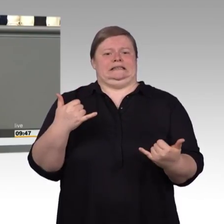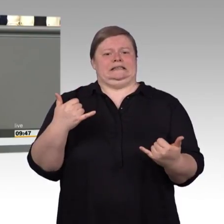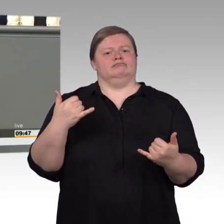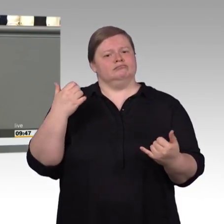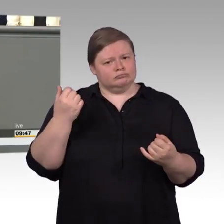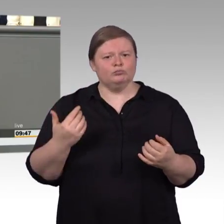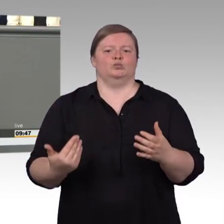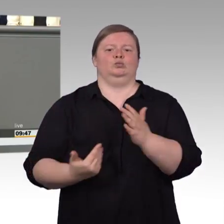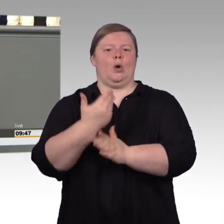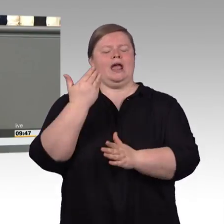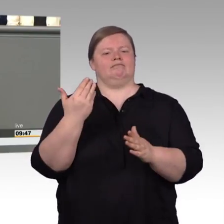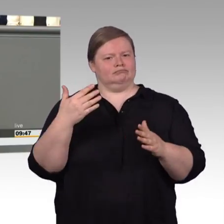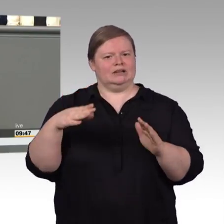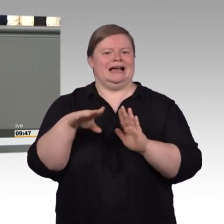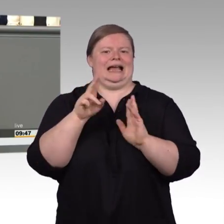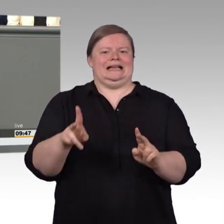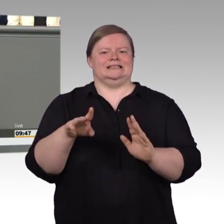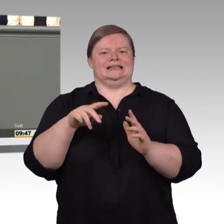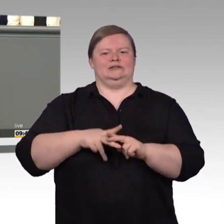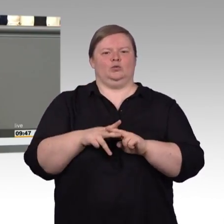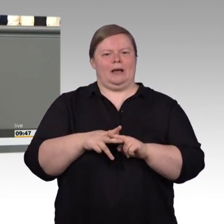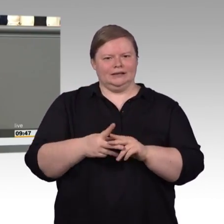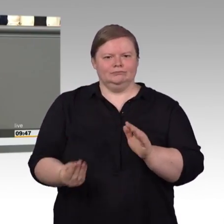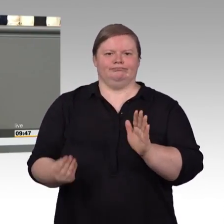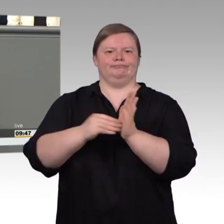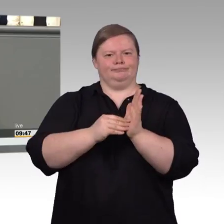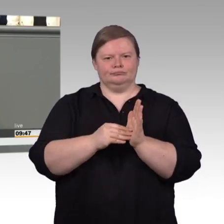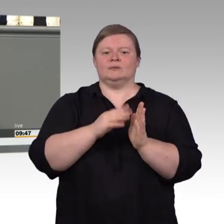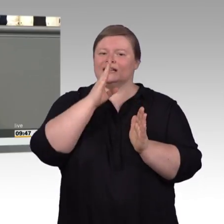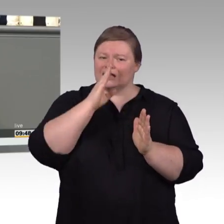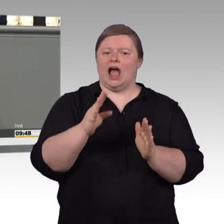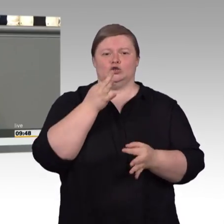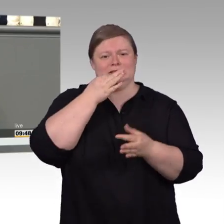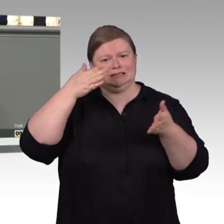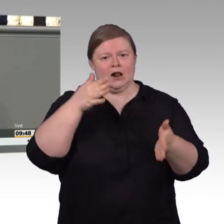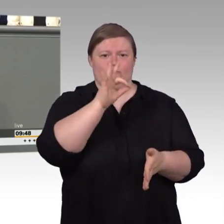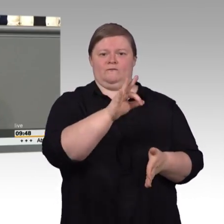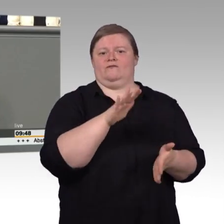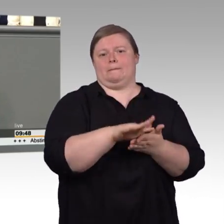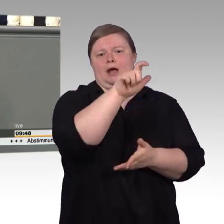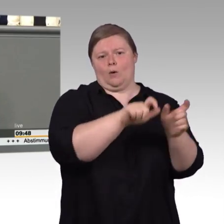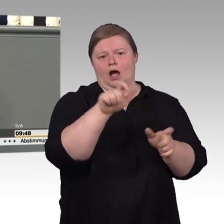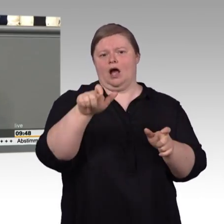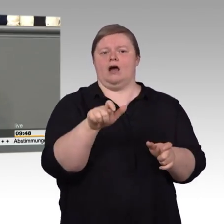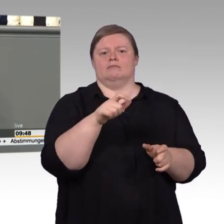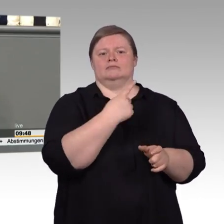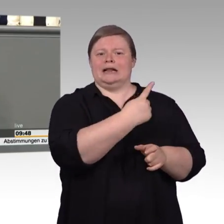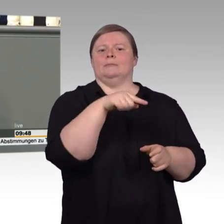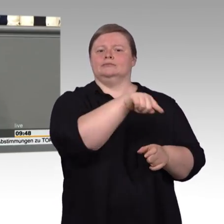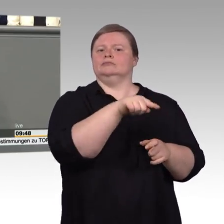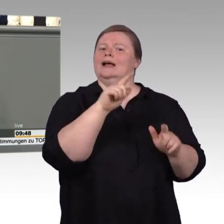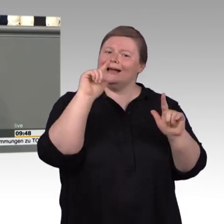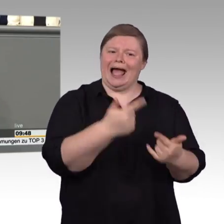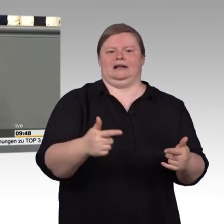ist unbestreitbar, zum Thema Klagebefugnis, haben wir auch einige wichtige Planken eingeschlagen, die dafür sorgen, dass das Instrument